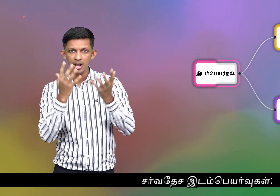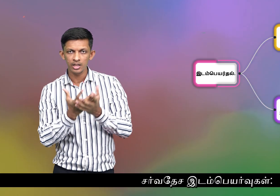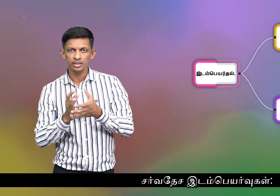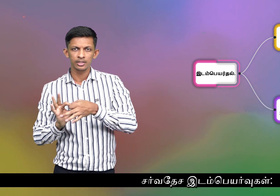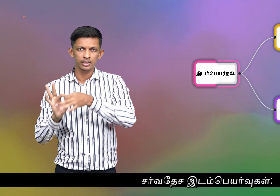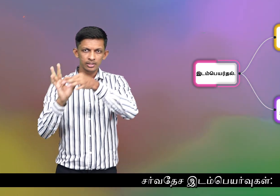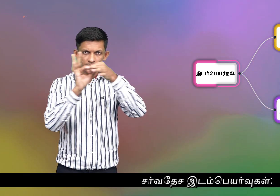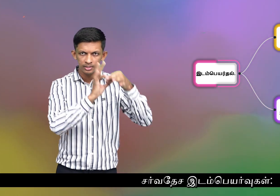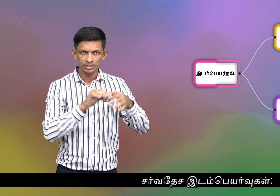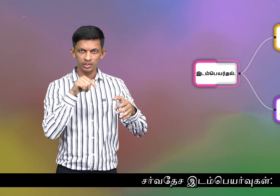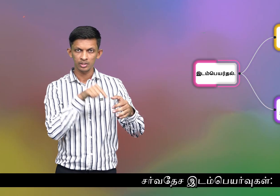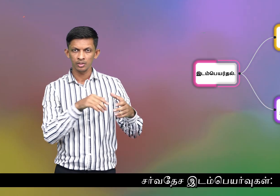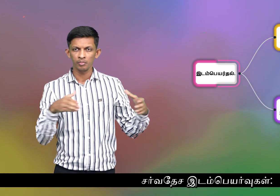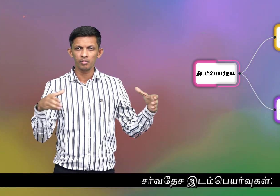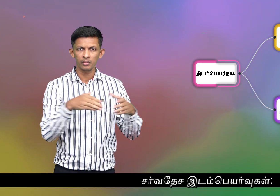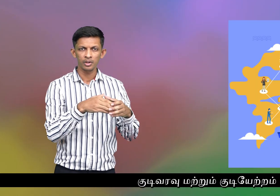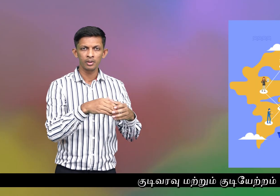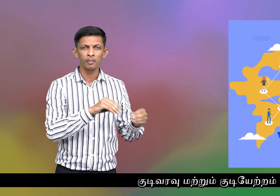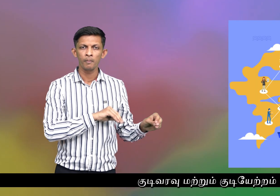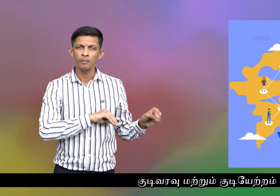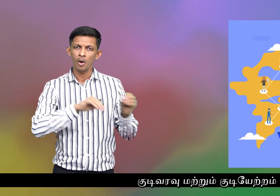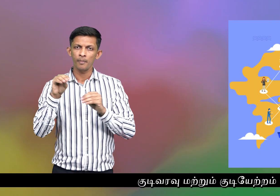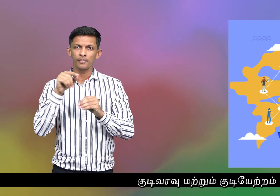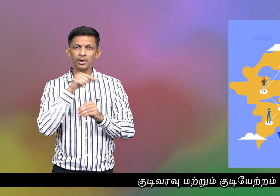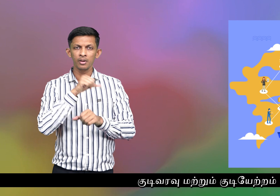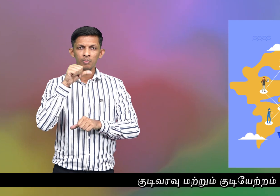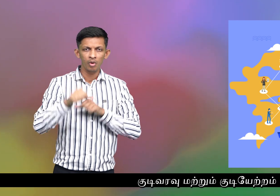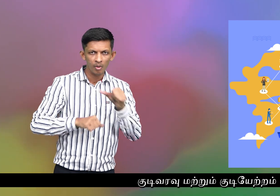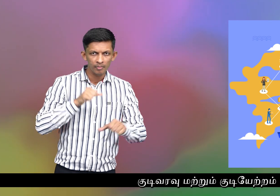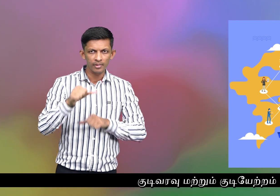சர்வதேச இடம்பெயர்வுகள். குடிவரவு மற்றும் குடியேற்றம்.